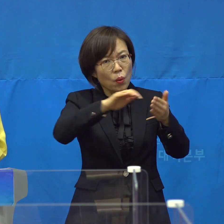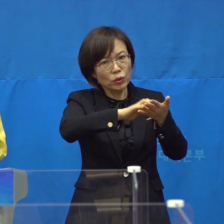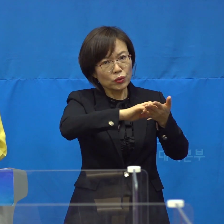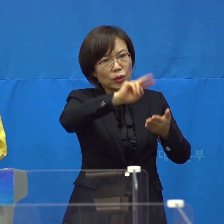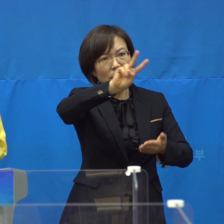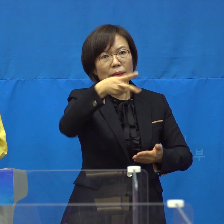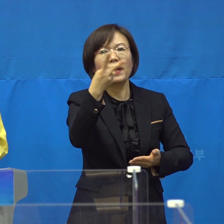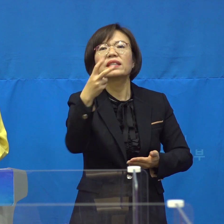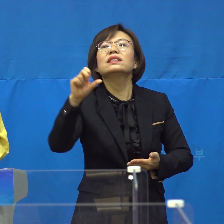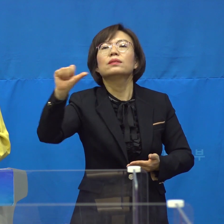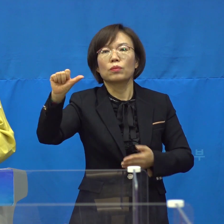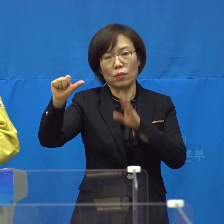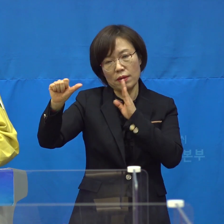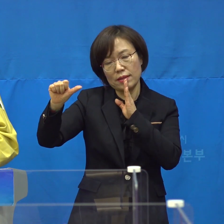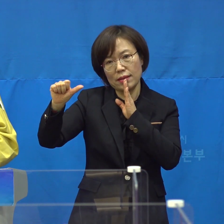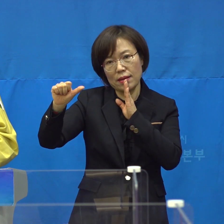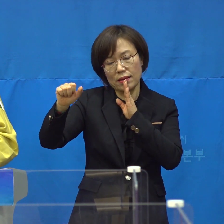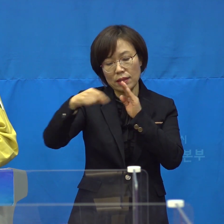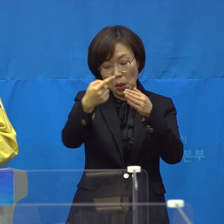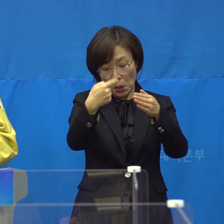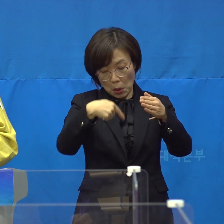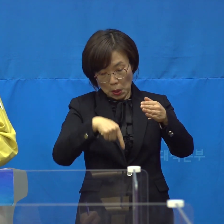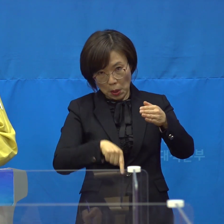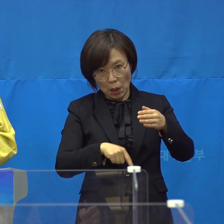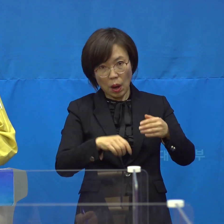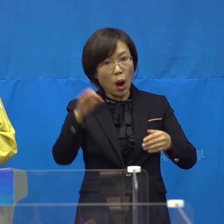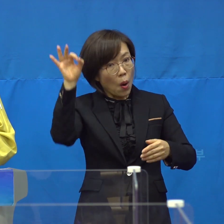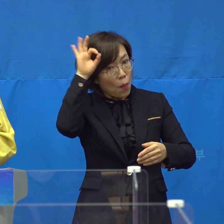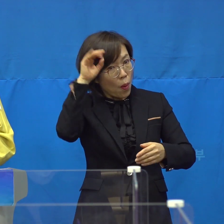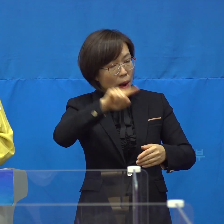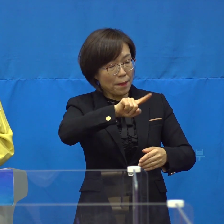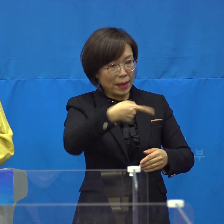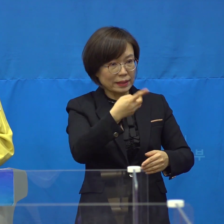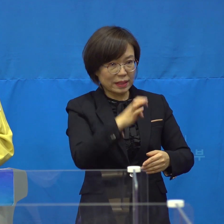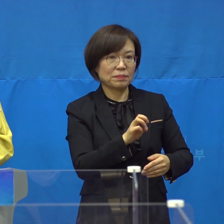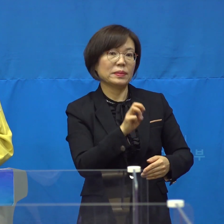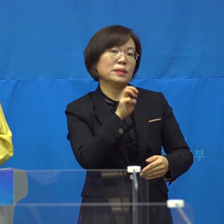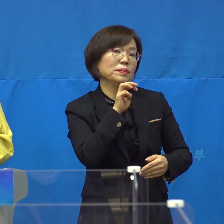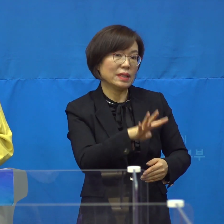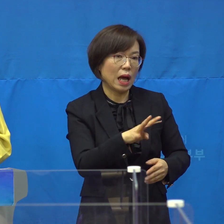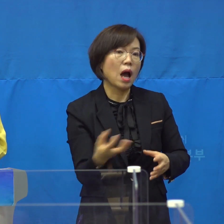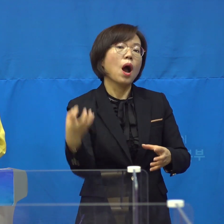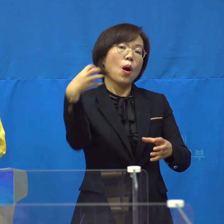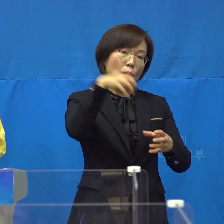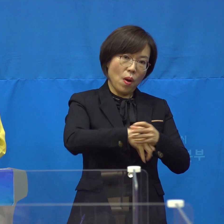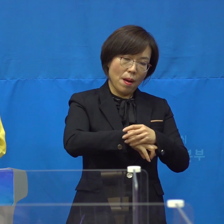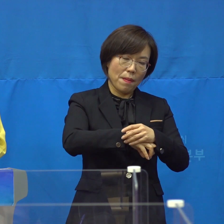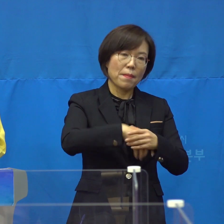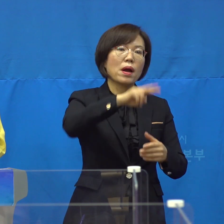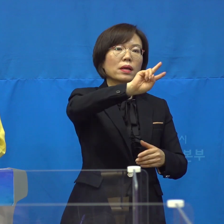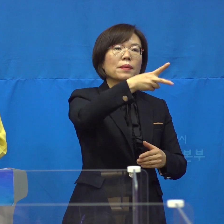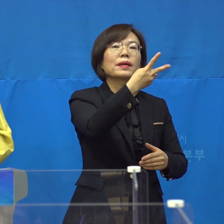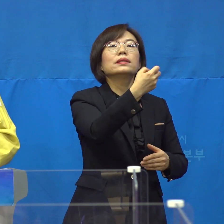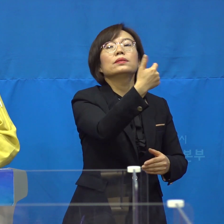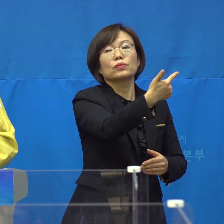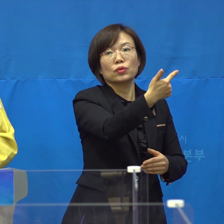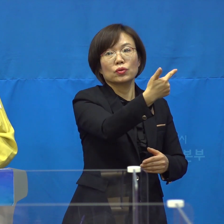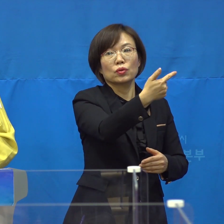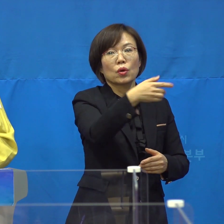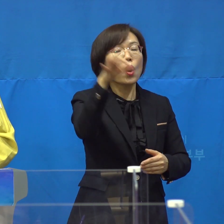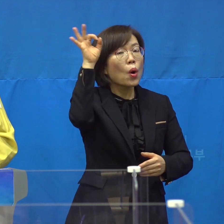통계는 225명이 맞는 게 밑에 보시면 포항 134번 확진자를 포함하면